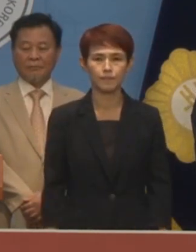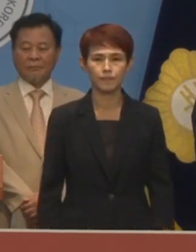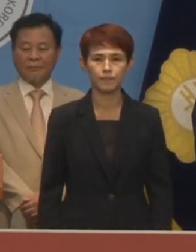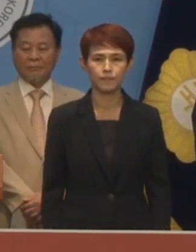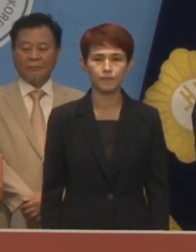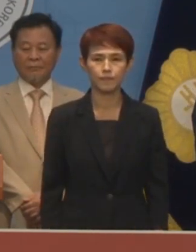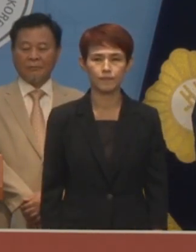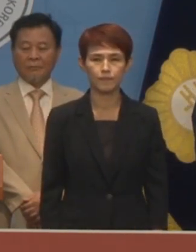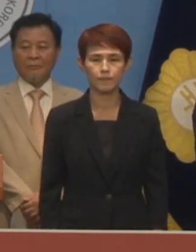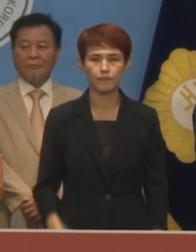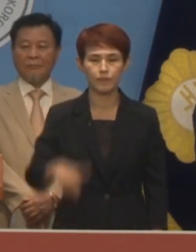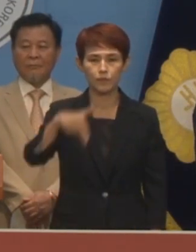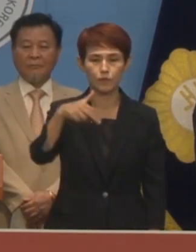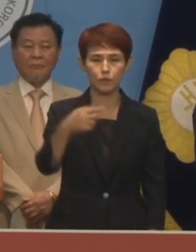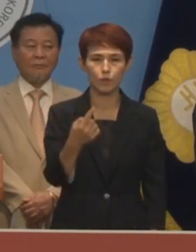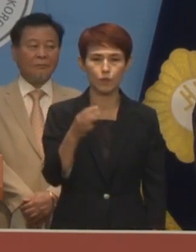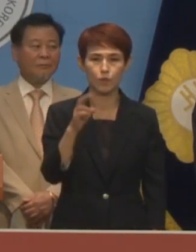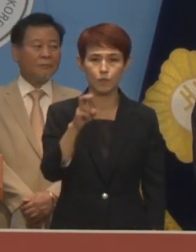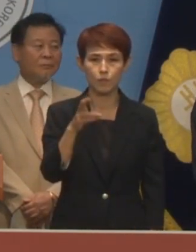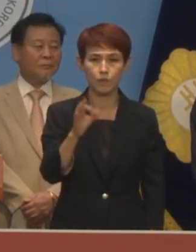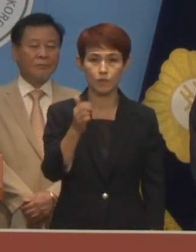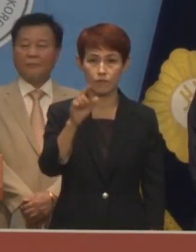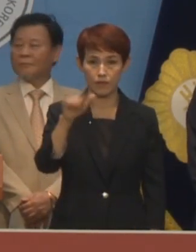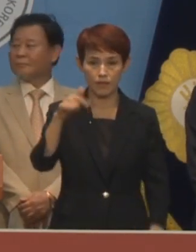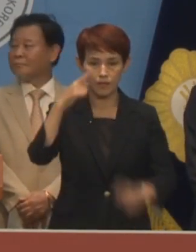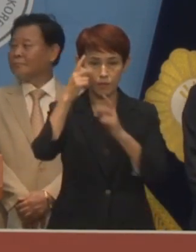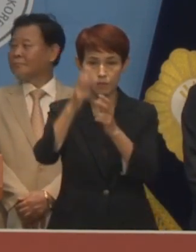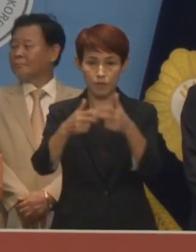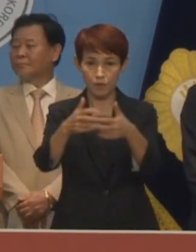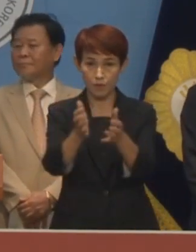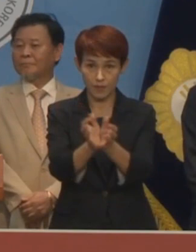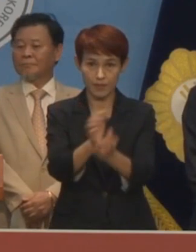조명아 의사 기념사업회 김용구 선생님이십니다.